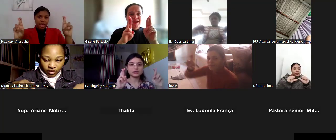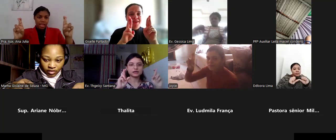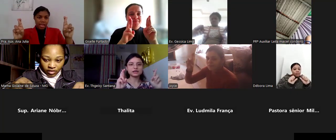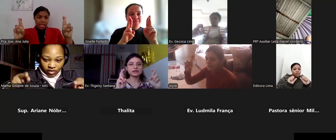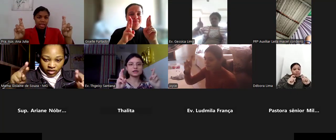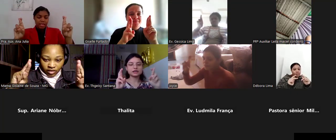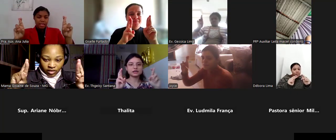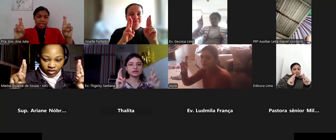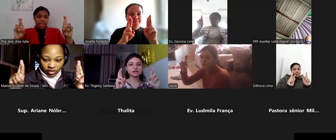R,